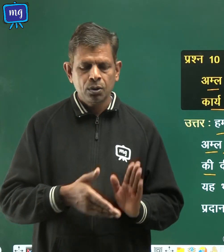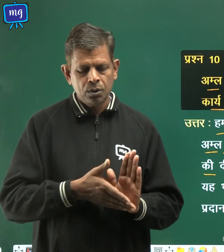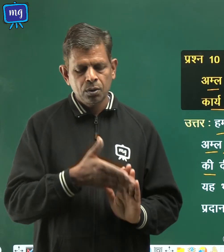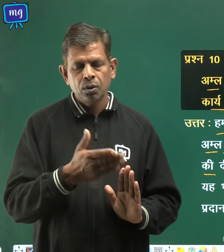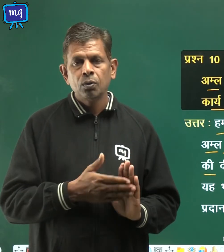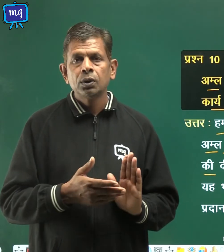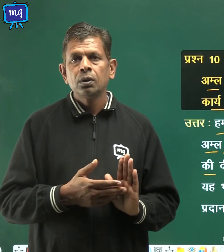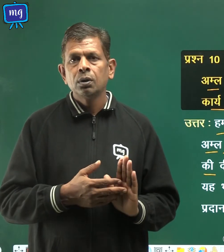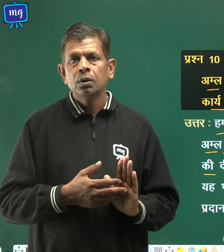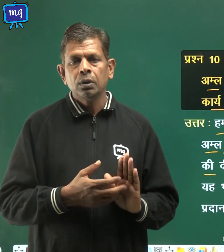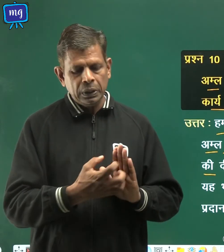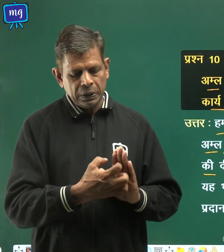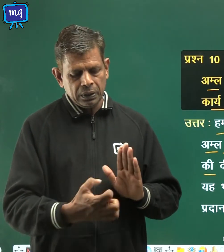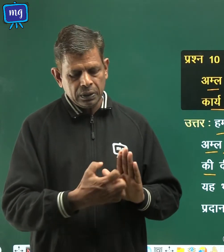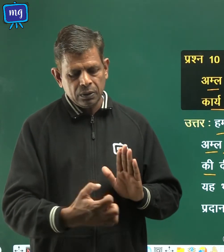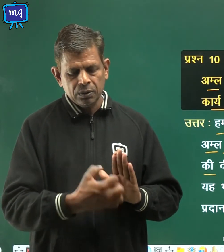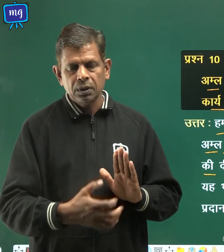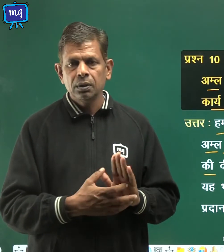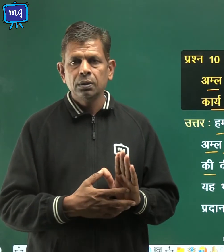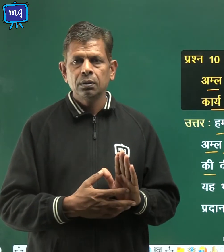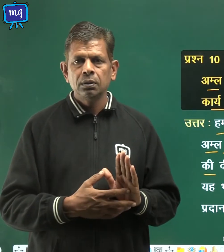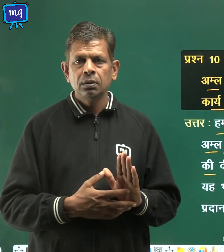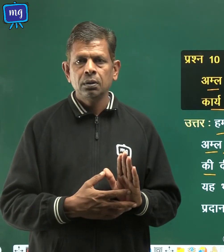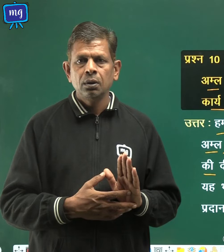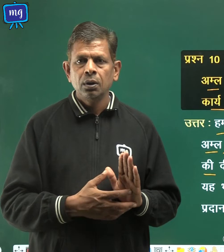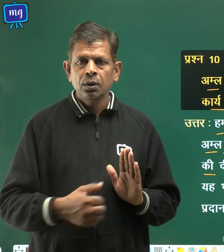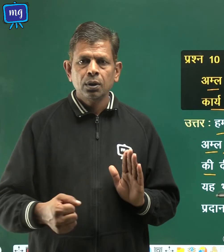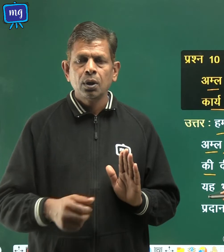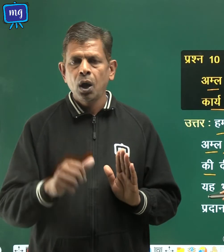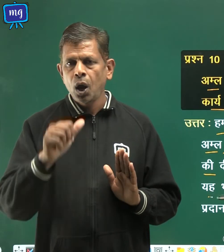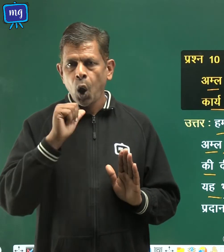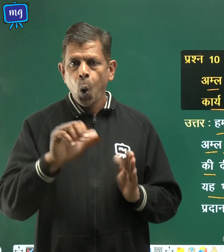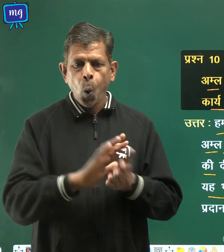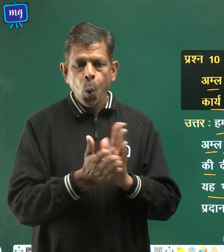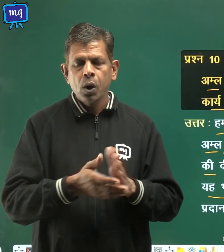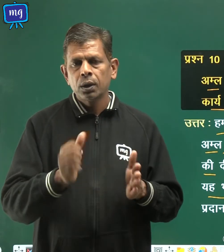से स्रावित होता है। यह भोजन के